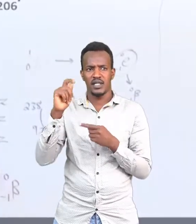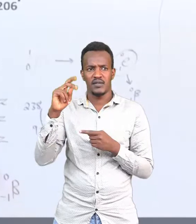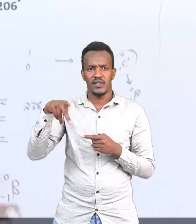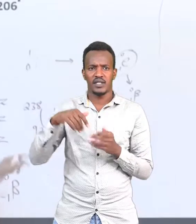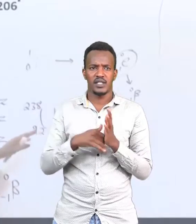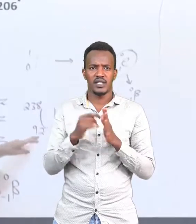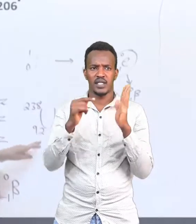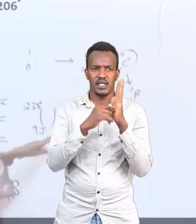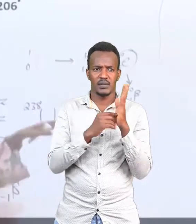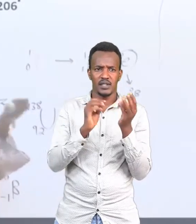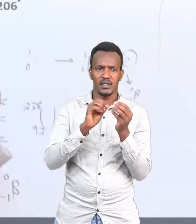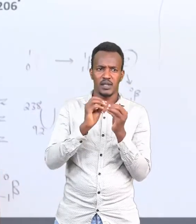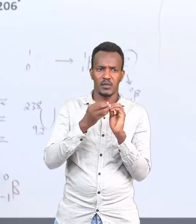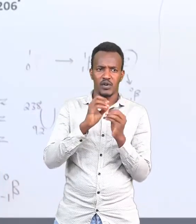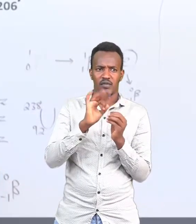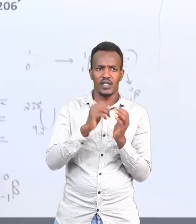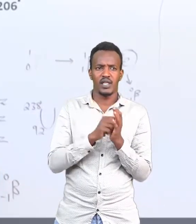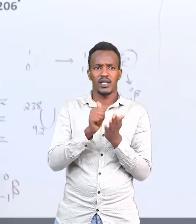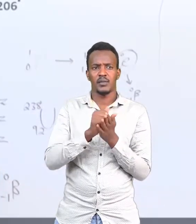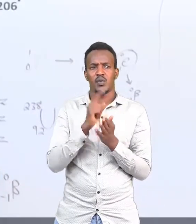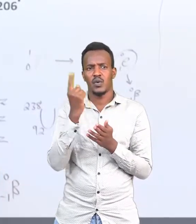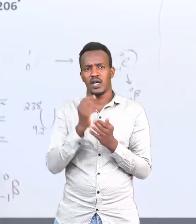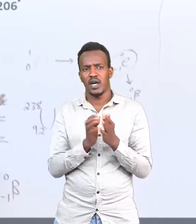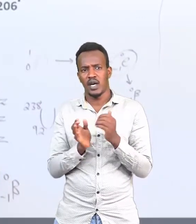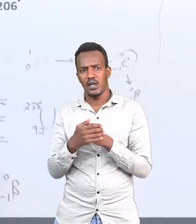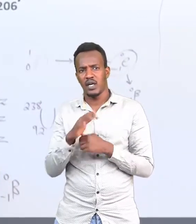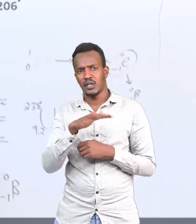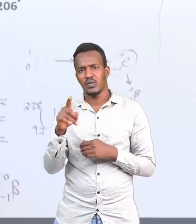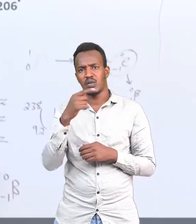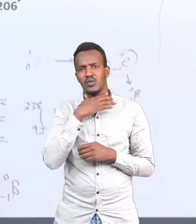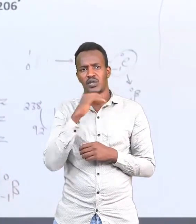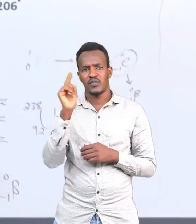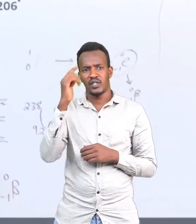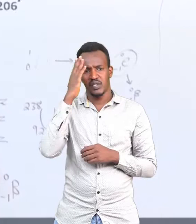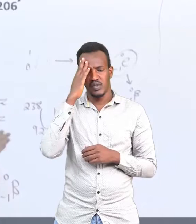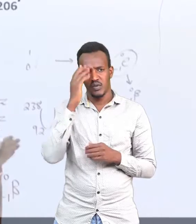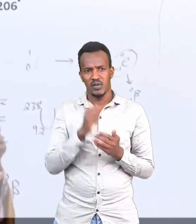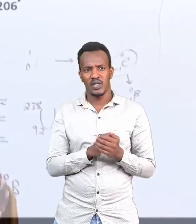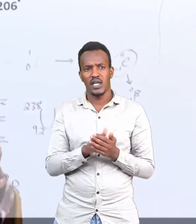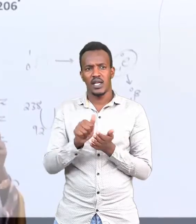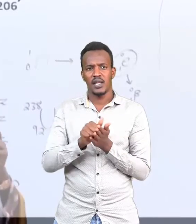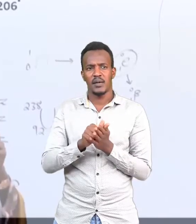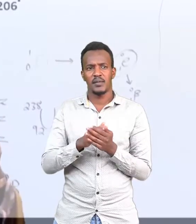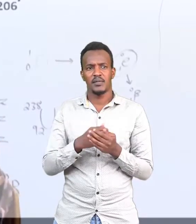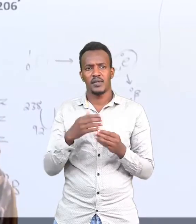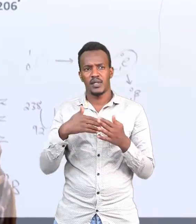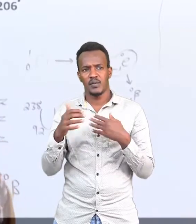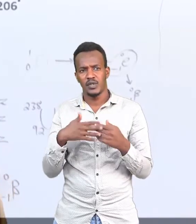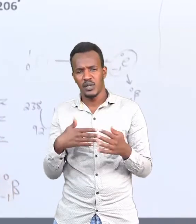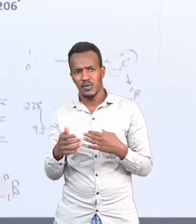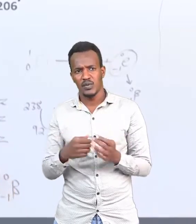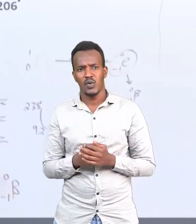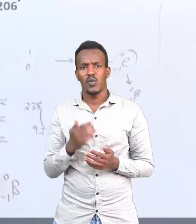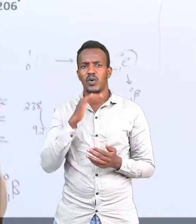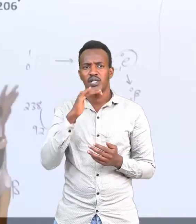nambarka. Marka tiradii atomic number-ku waxa weeye way kuu qarsoon tahay. Waxaa la doonayaa ardayda inaad adigu marka hore taqaano curiyo halkan symbol-kiisu ku yaallo muxuu ahaa markaasi